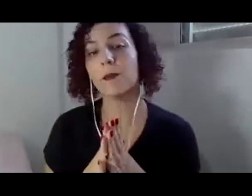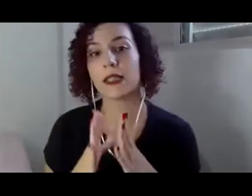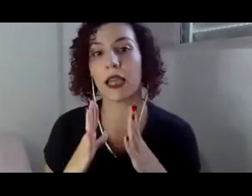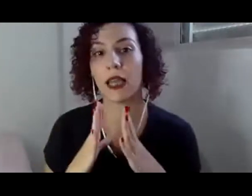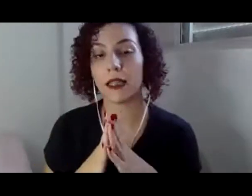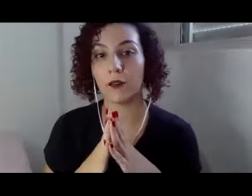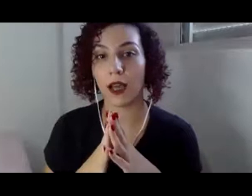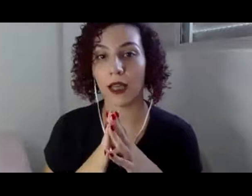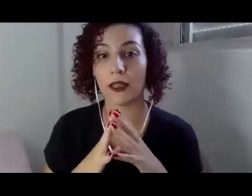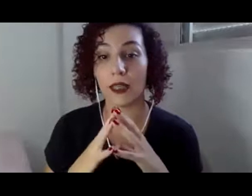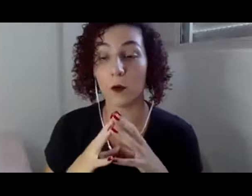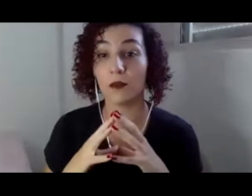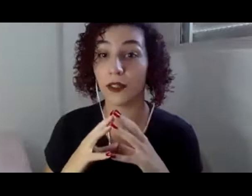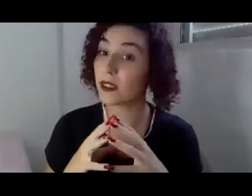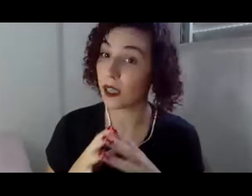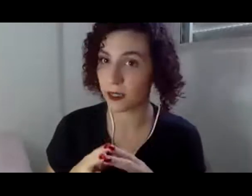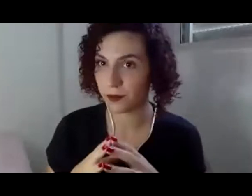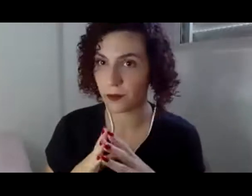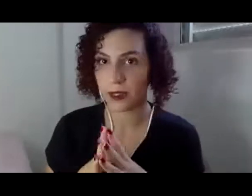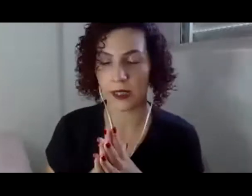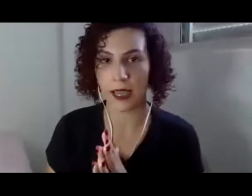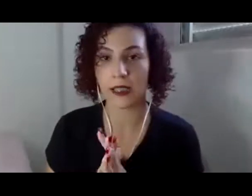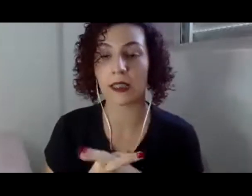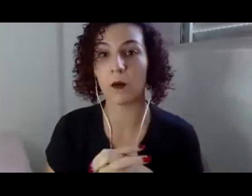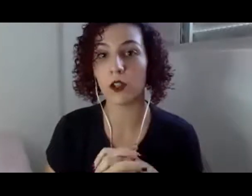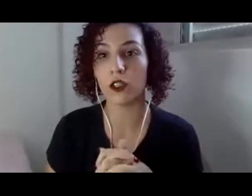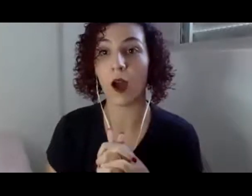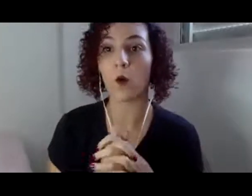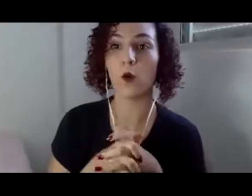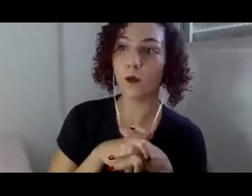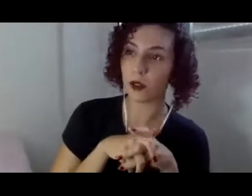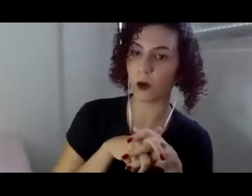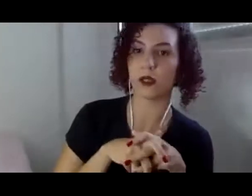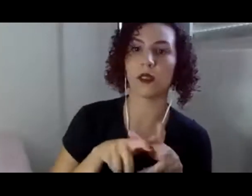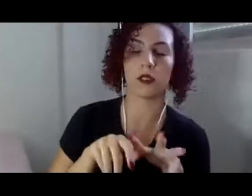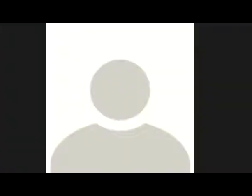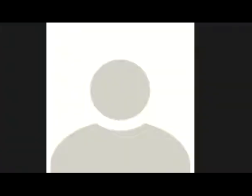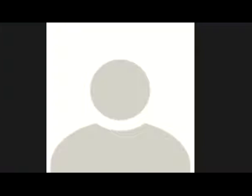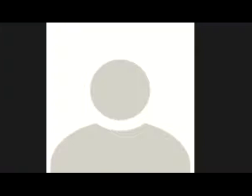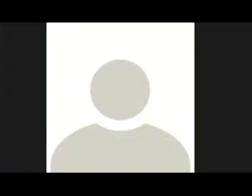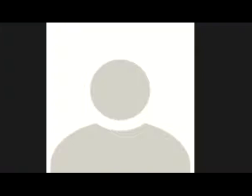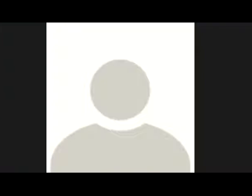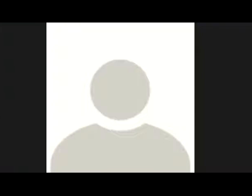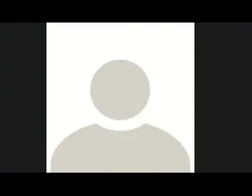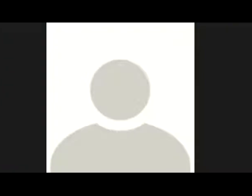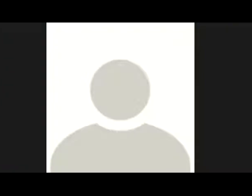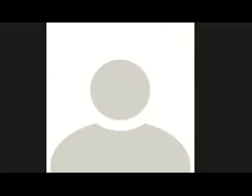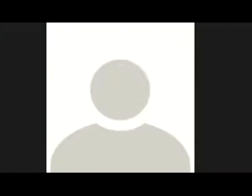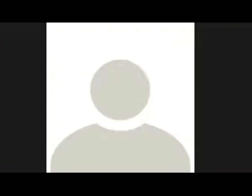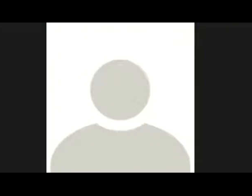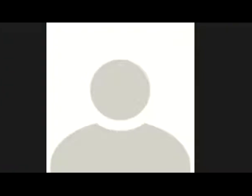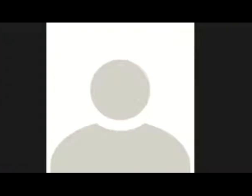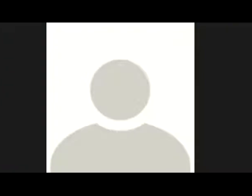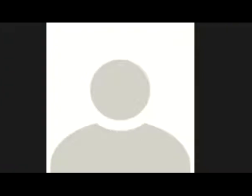A Libras, ela é derivada da língua francesa, sinais, então a gente tem algumas coisinhas parecidas, mas